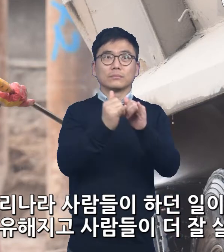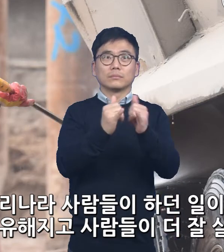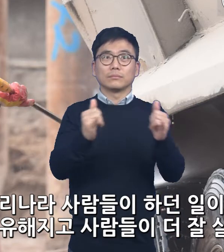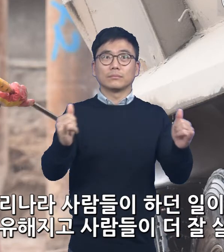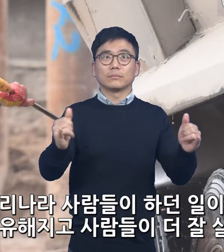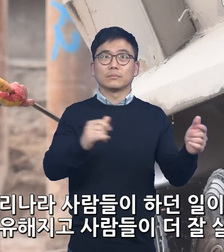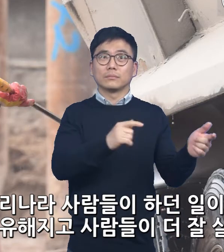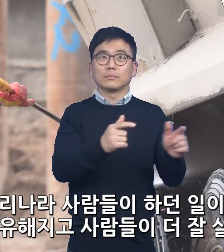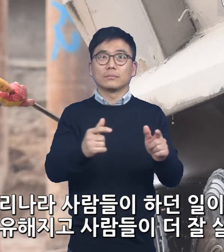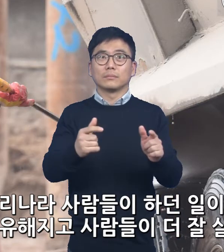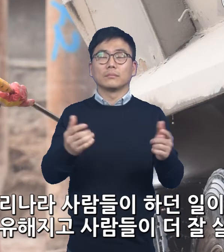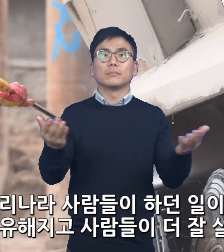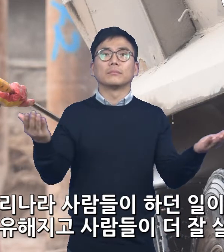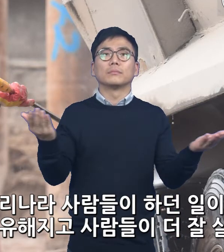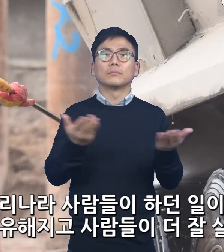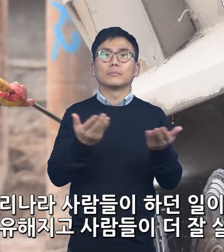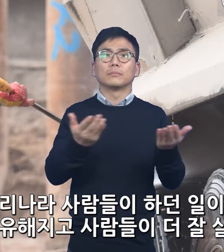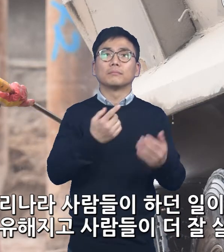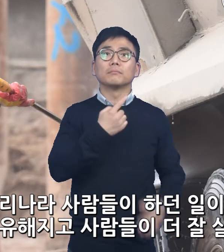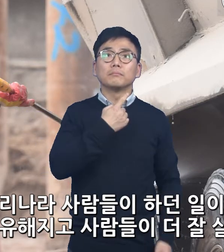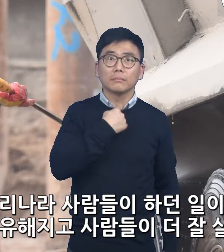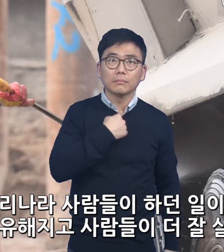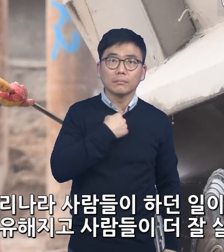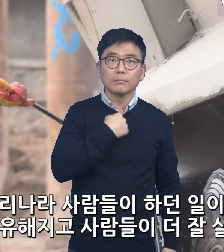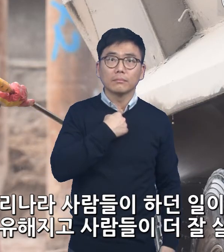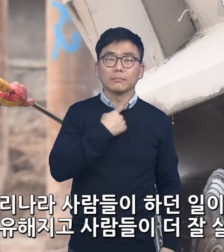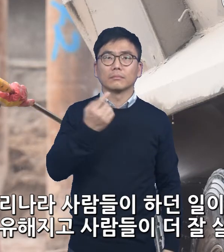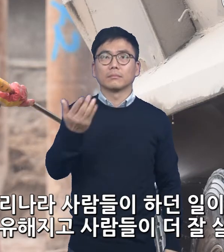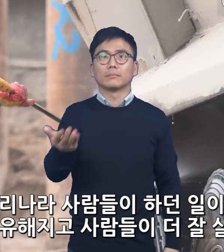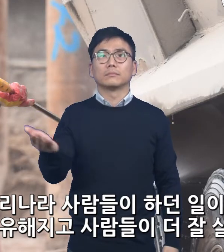예전에 우리나라 사람들이 하던 일이긴 해도